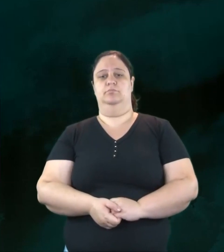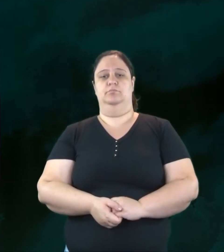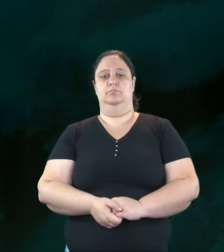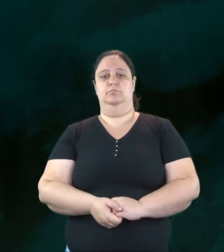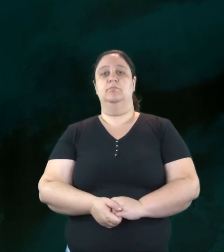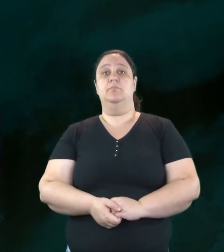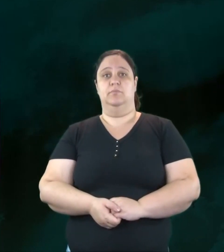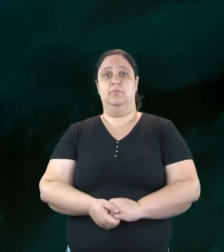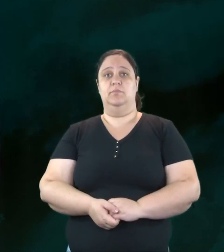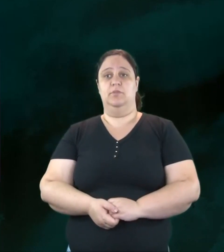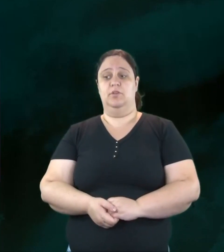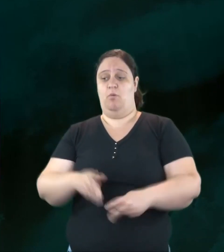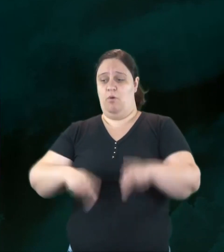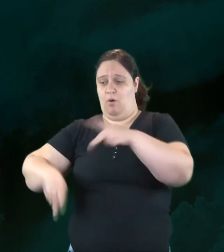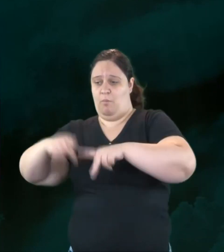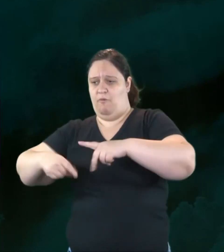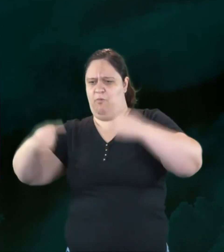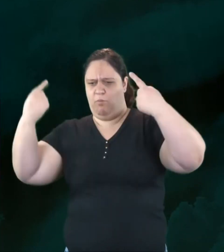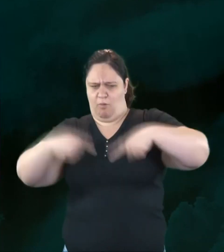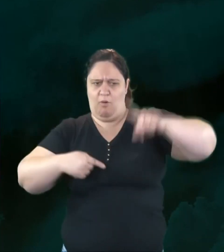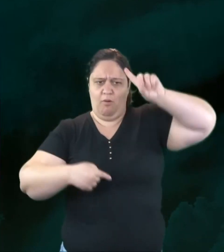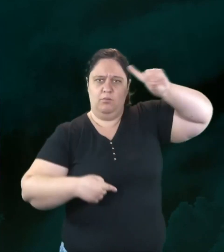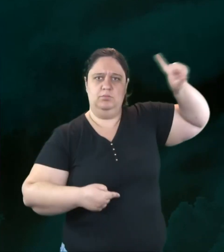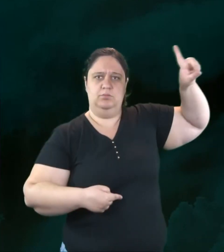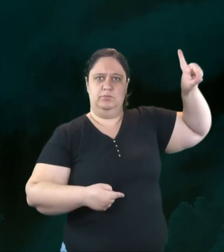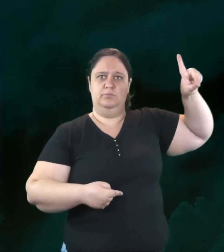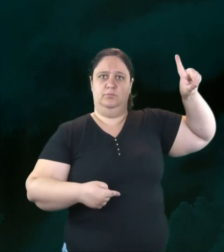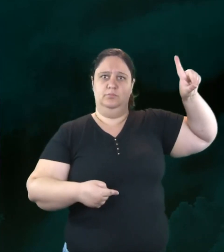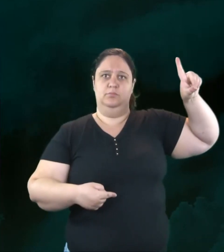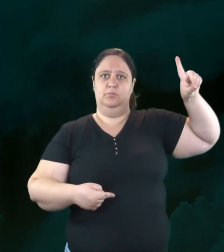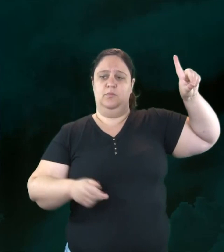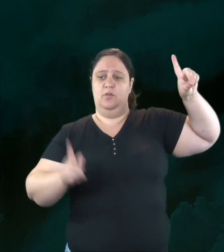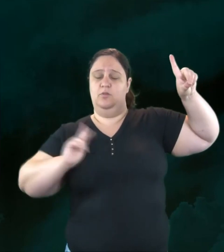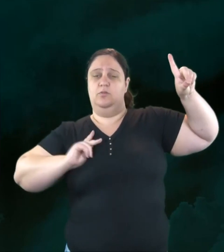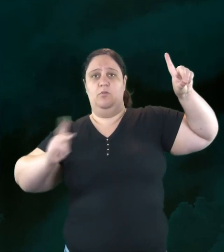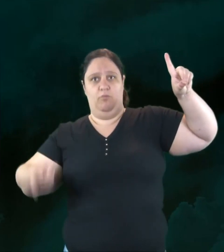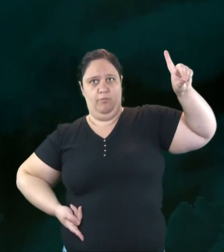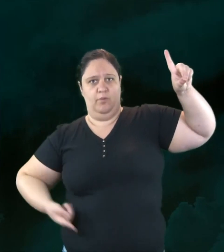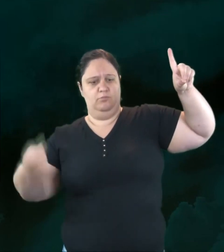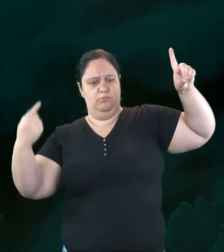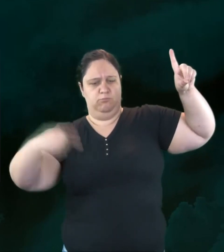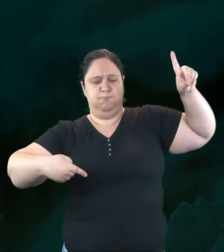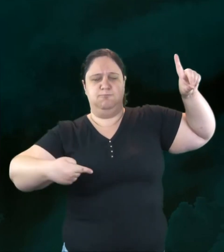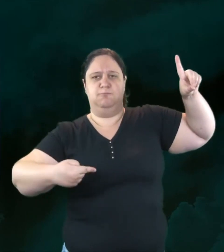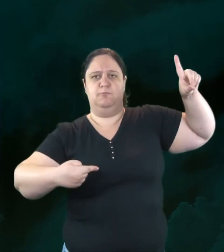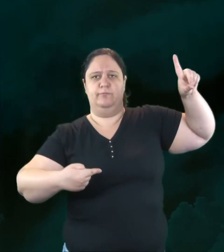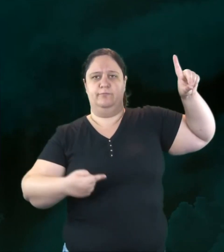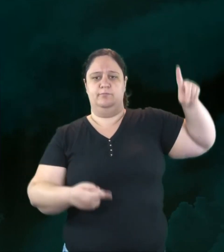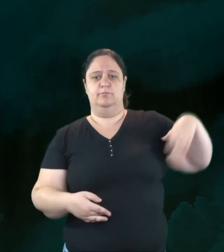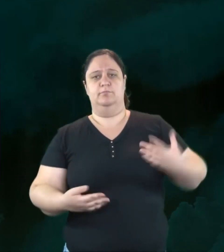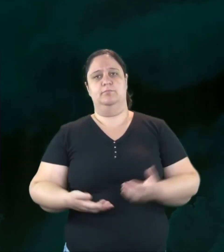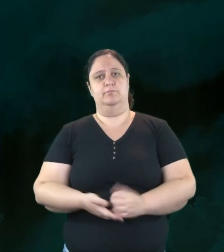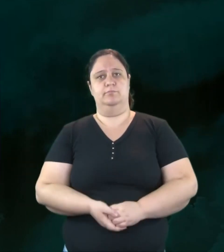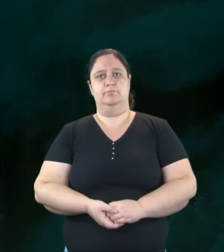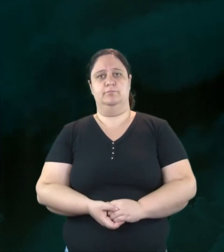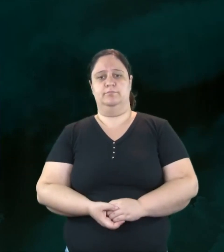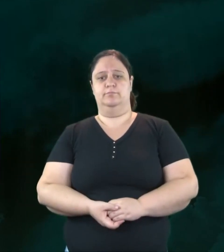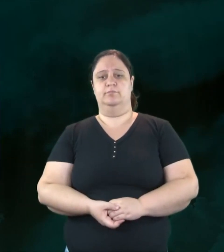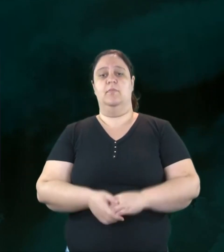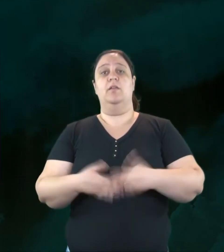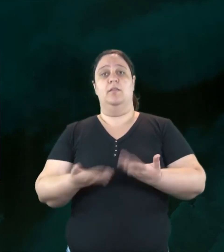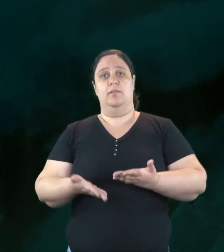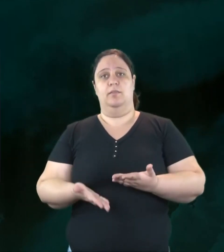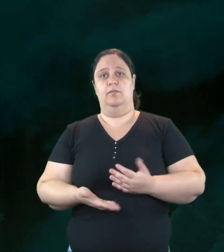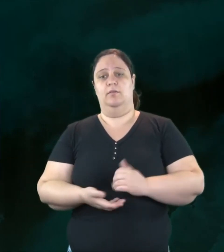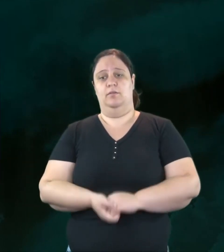Essa é a oposição a Deus, essa é a posição do governo de Deus, do governo dos homens. E no final das contas, irmãos,